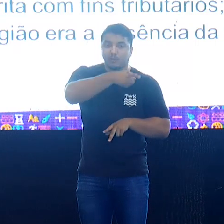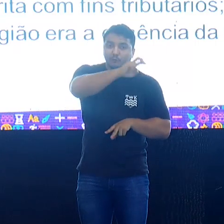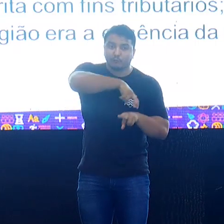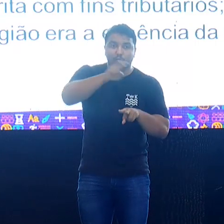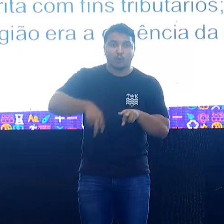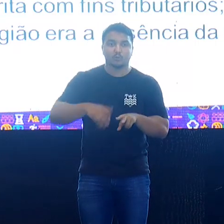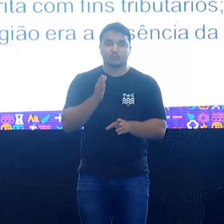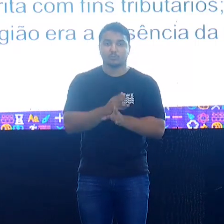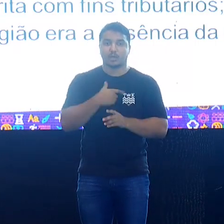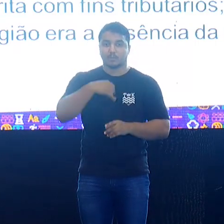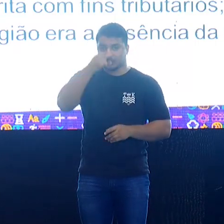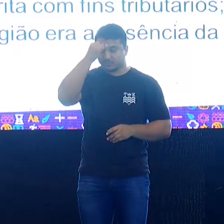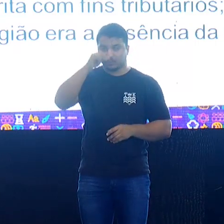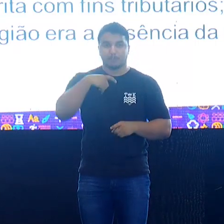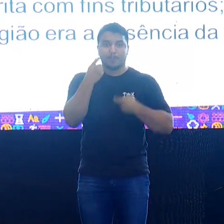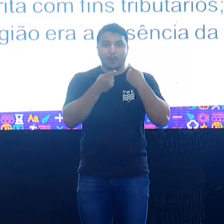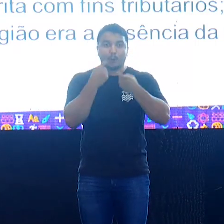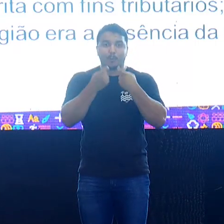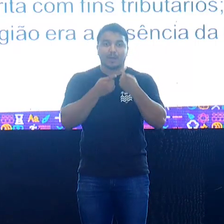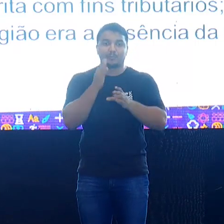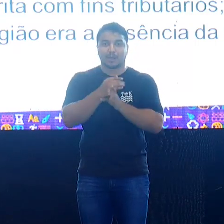não vai crescer.